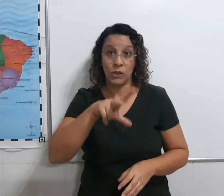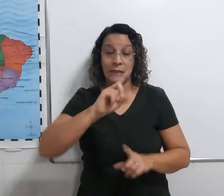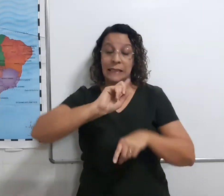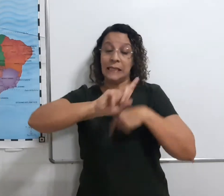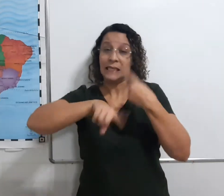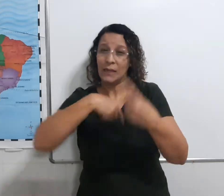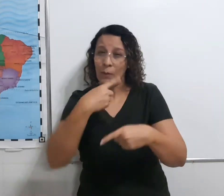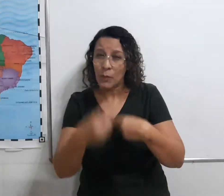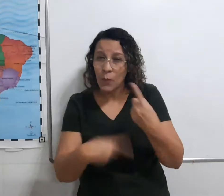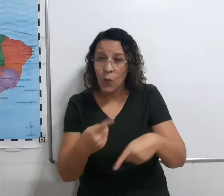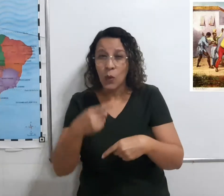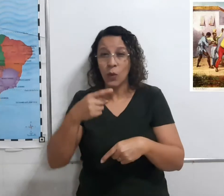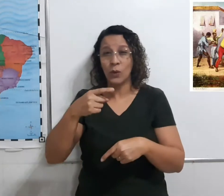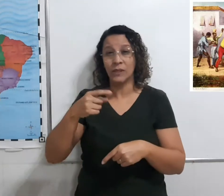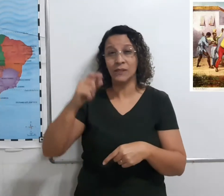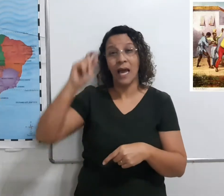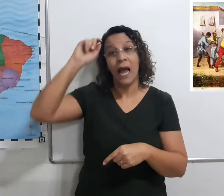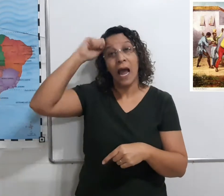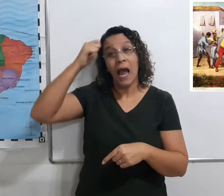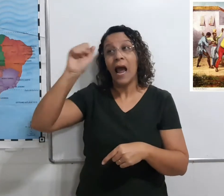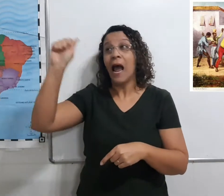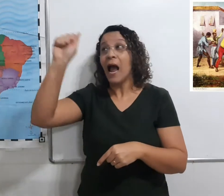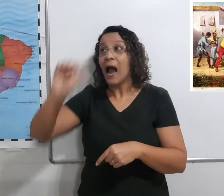os africanos,